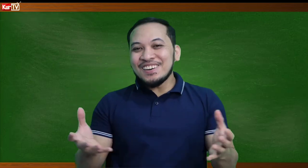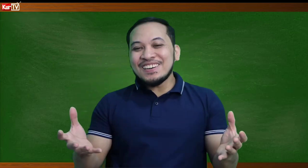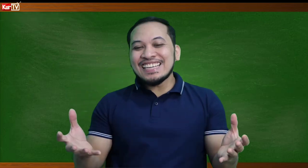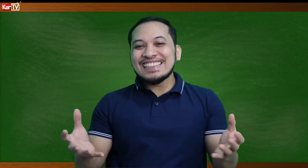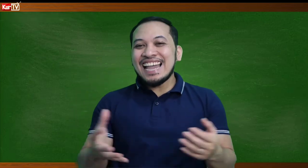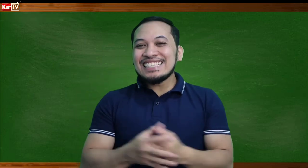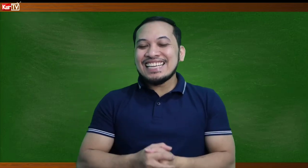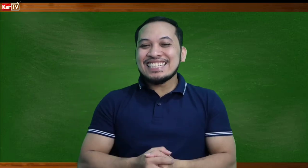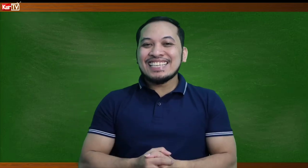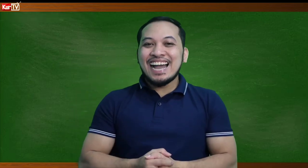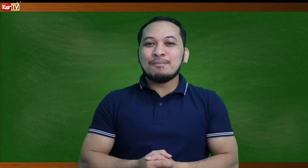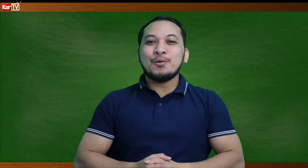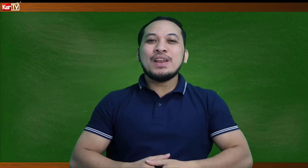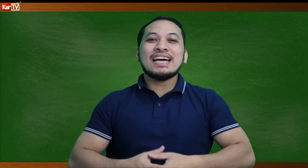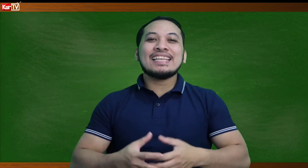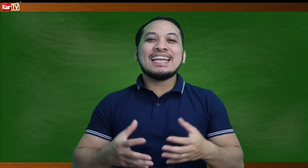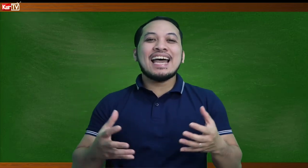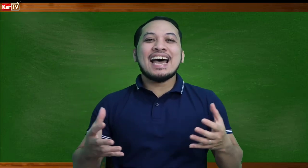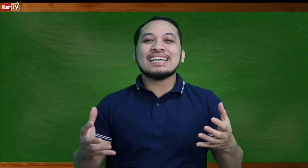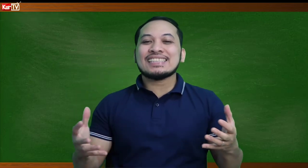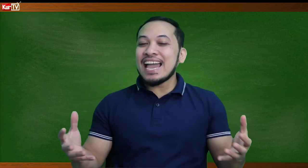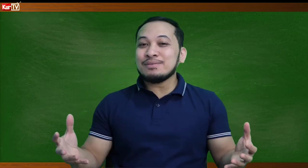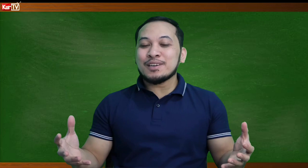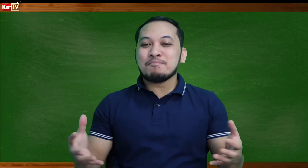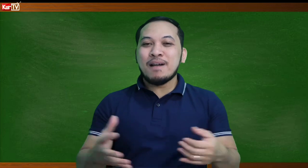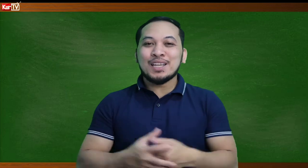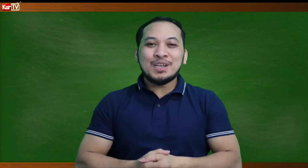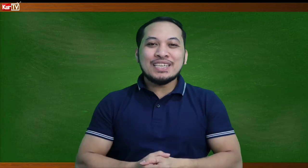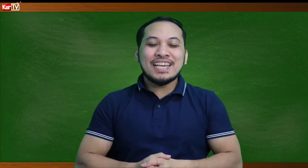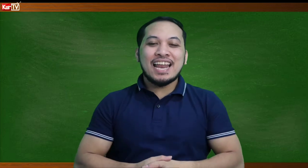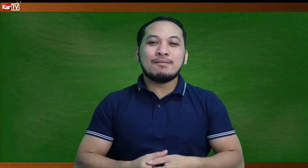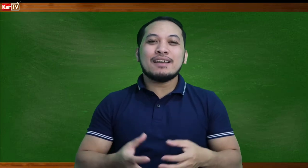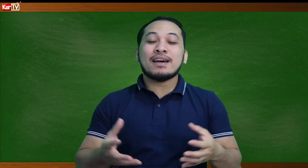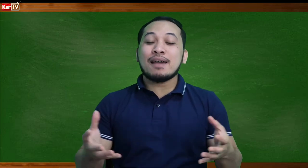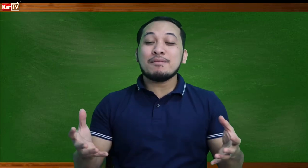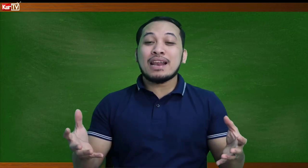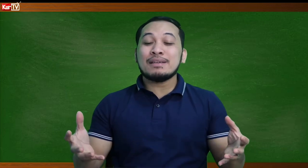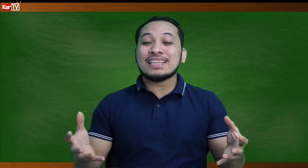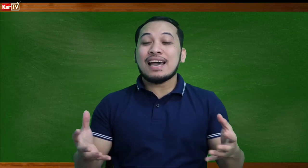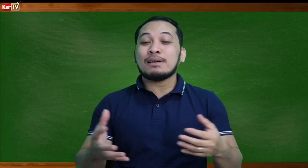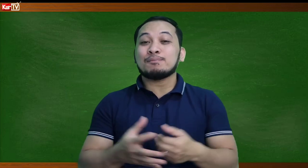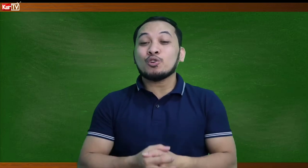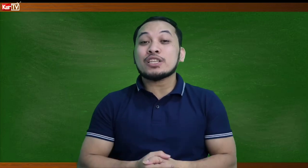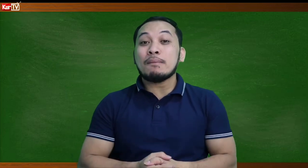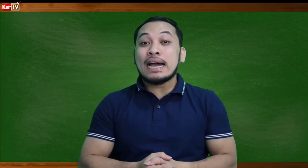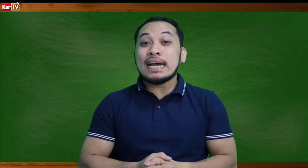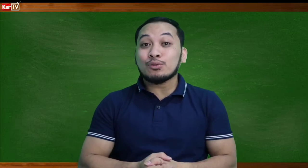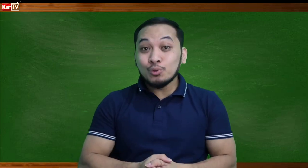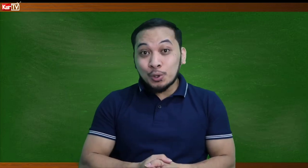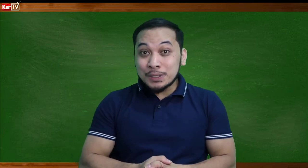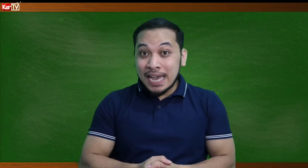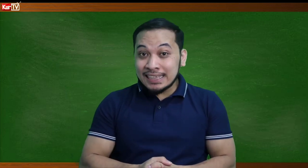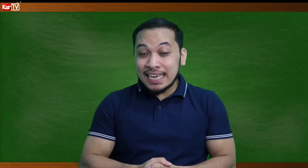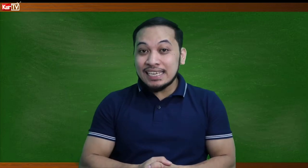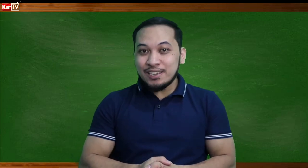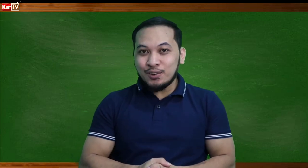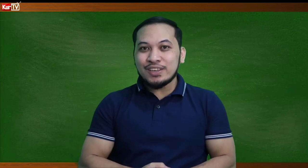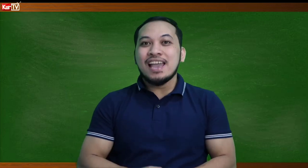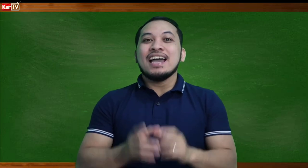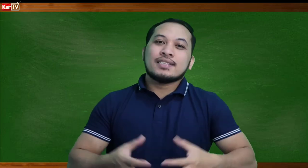Ayun, at naisenyas na nga po natin ang types of matters. Kaya naman, maraming salamat po sa mga nakatutok sa atin ngayon. See